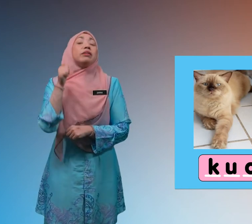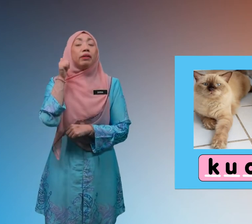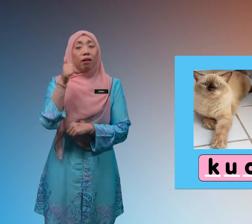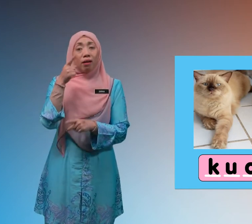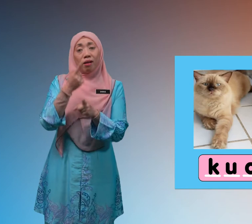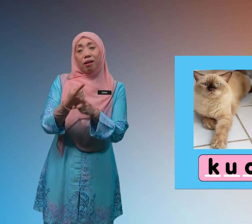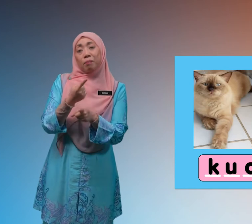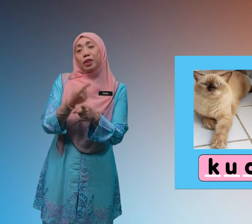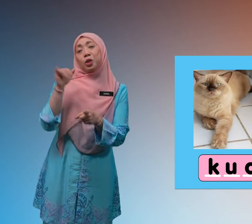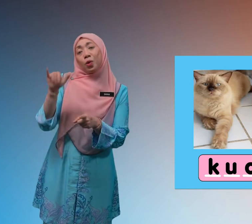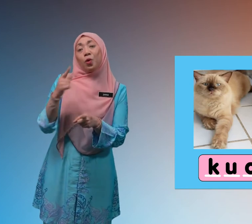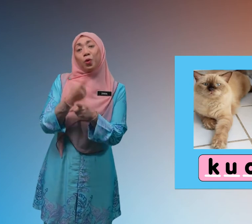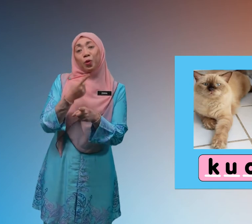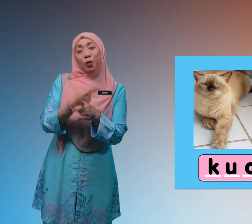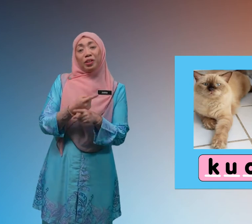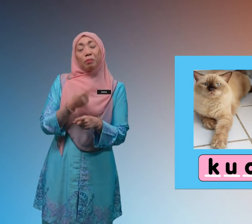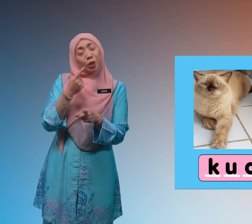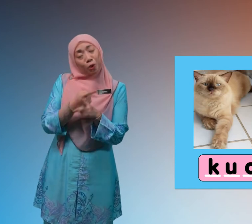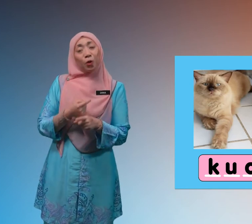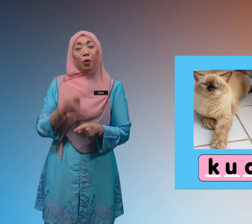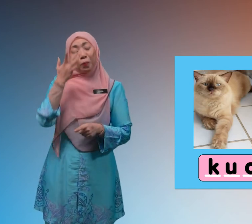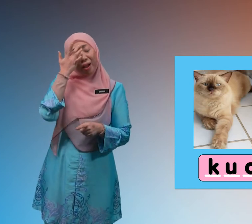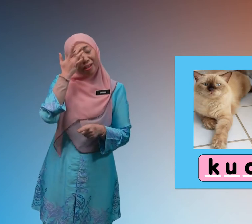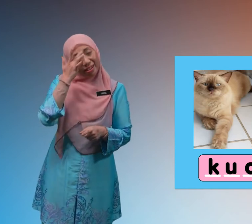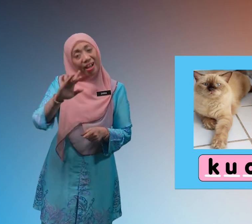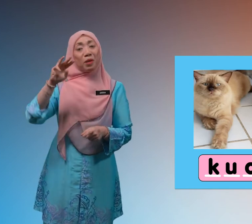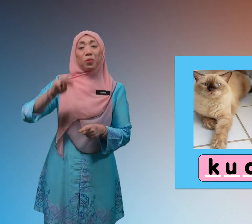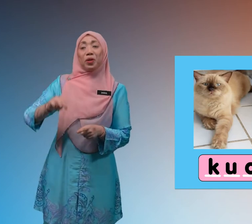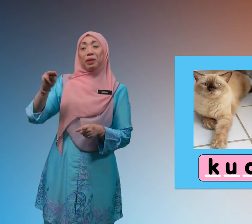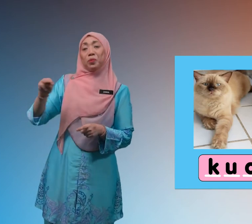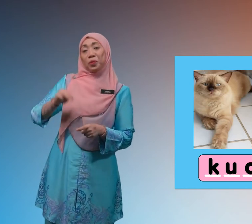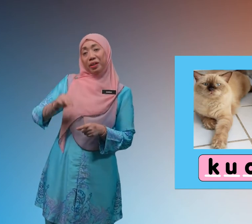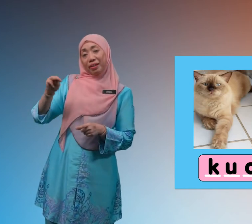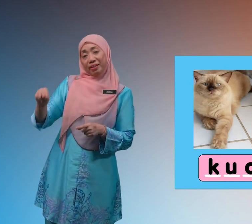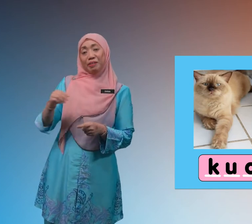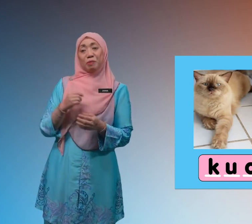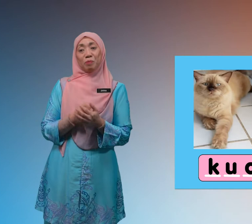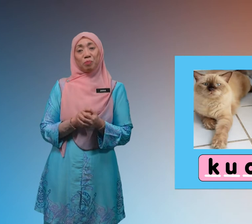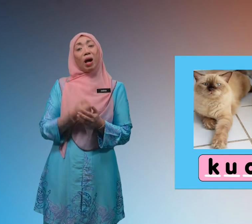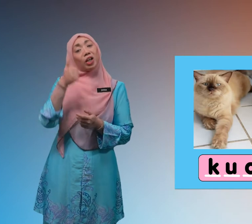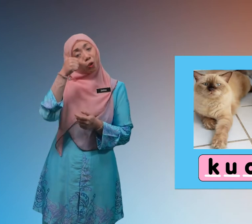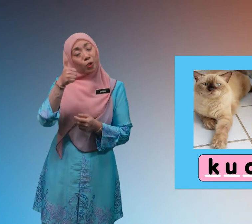Ya, betul. Betul. Pandai murid-murid. Bagus.